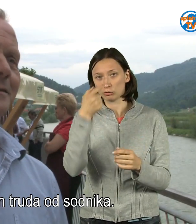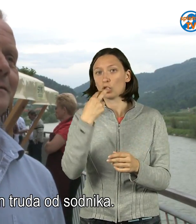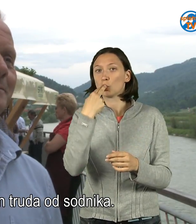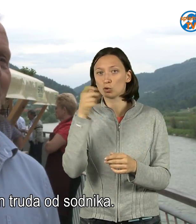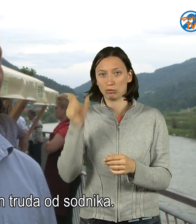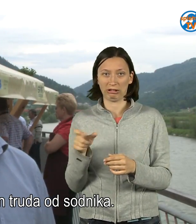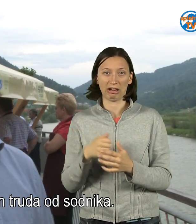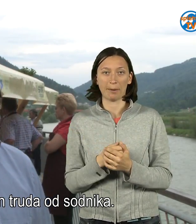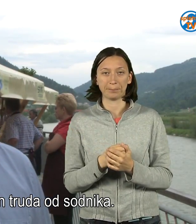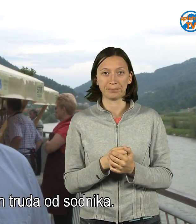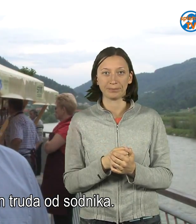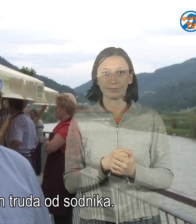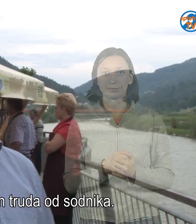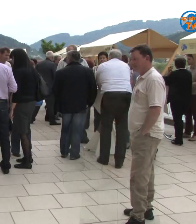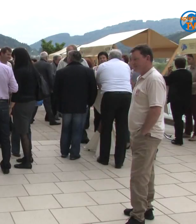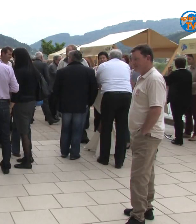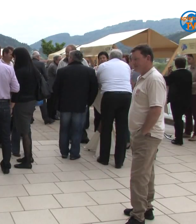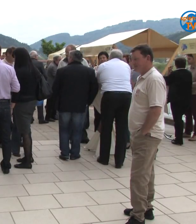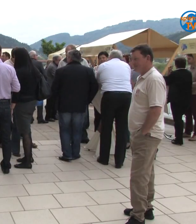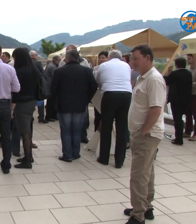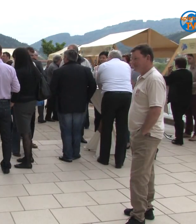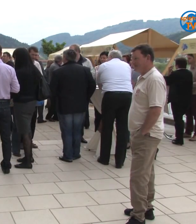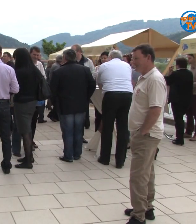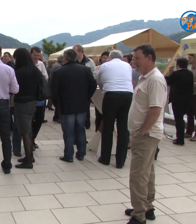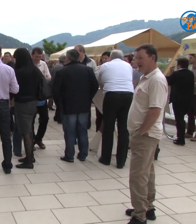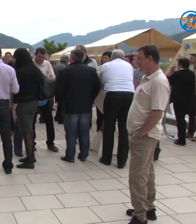zahteva marsikaj od sodnika.